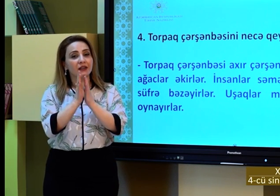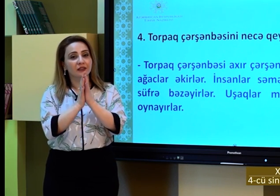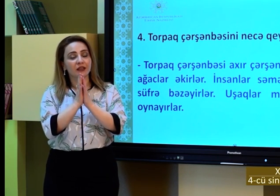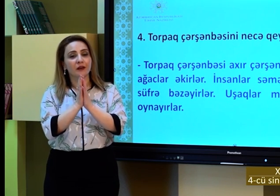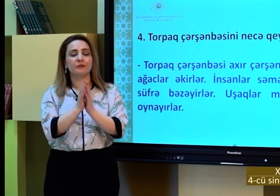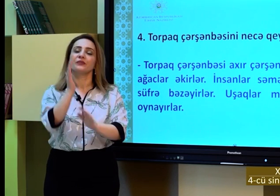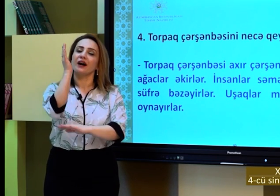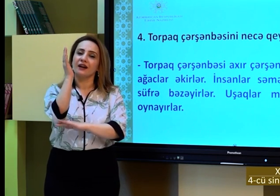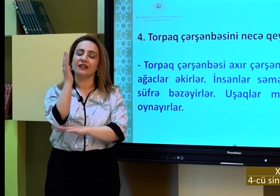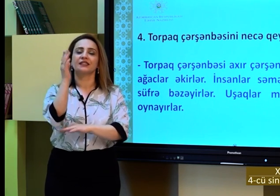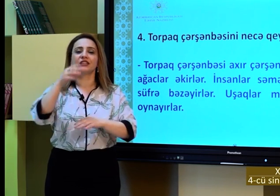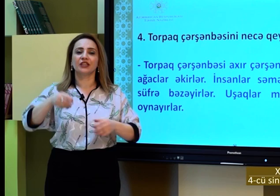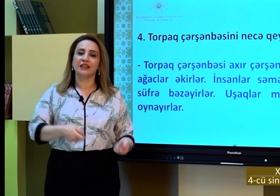bağlarda ağac əkirlər,